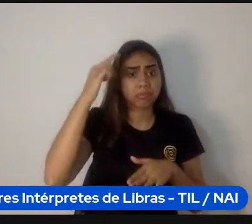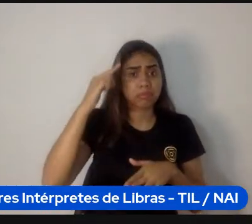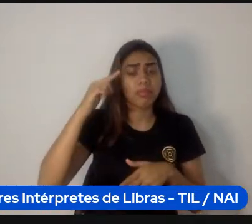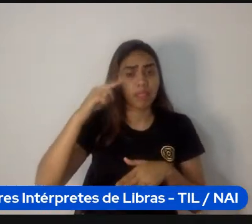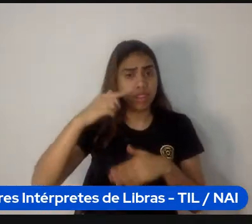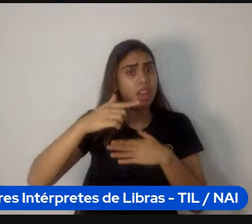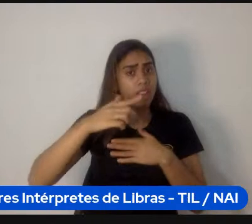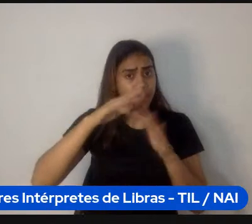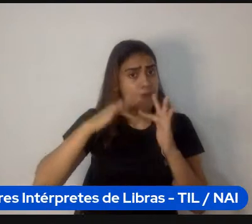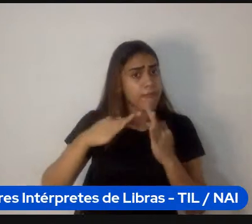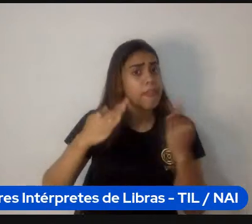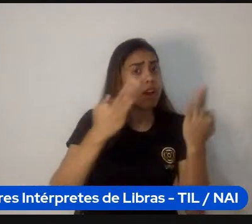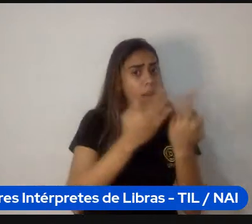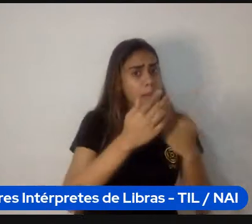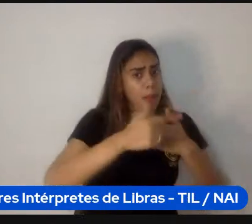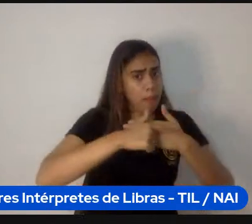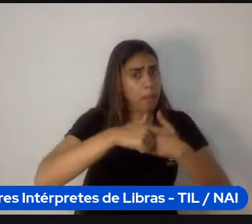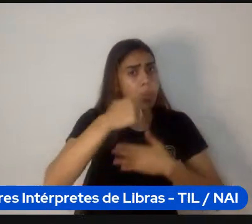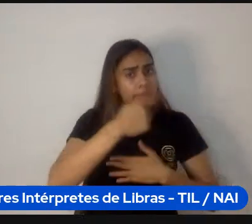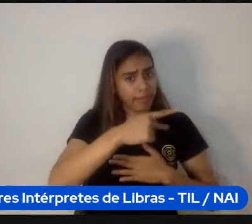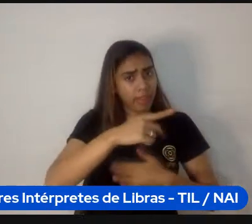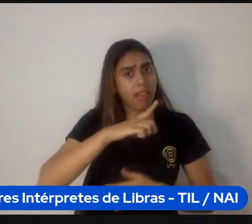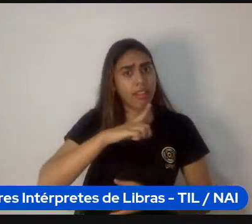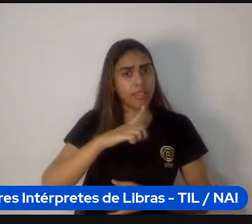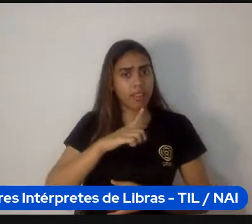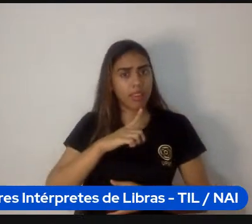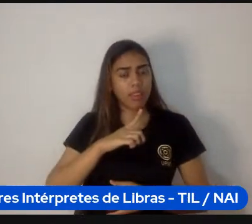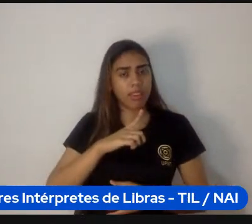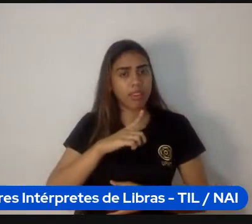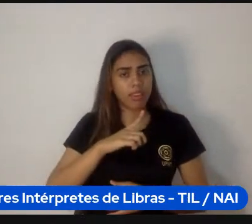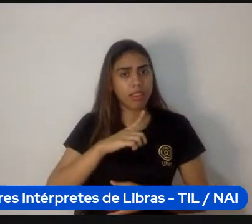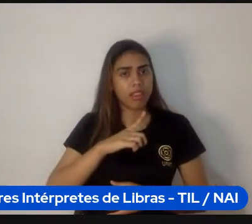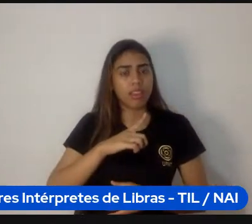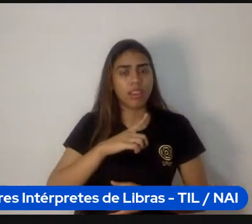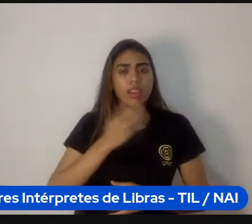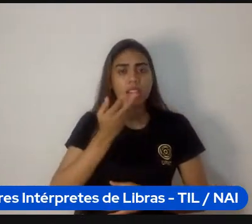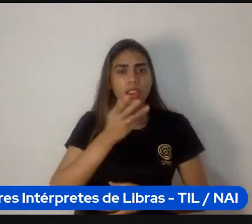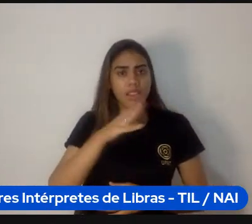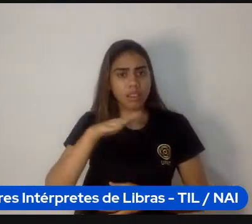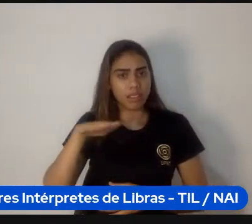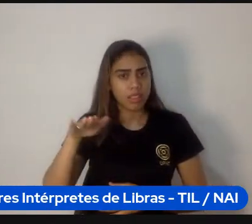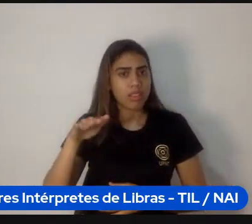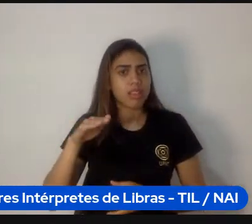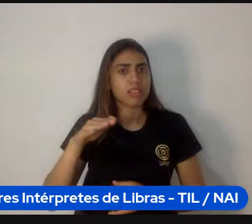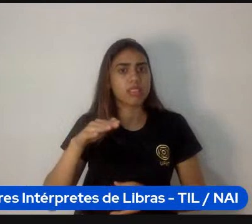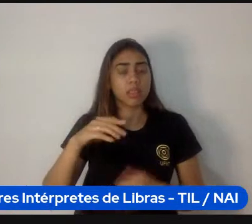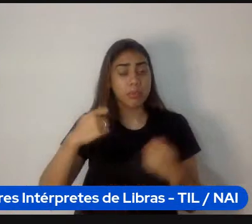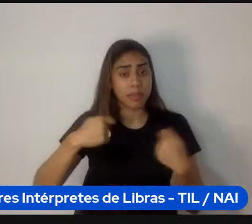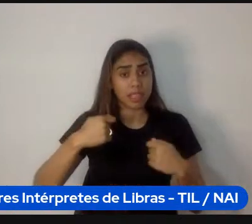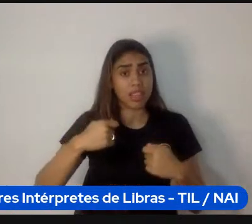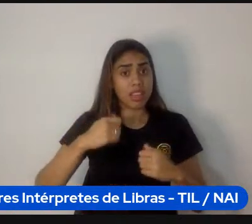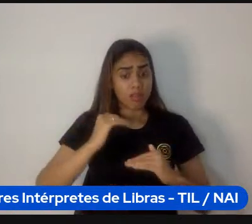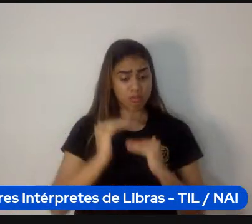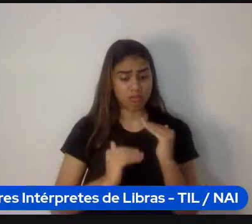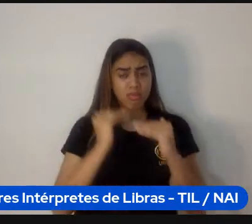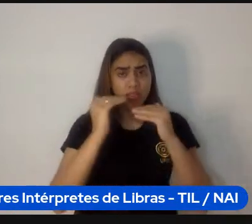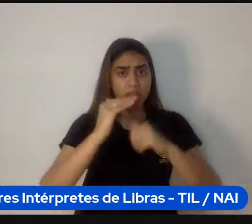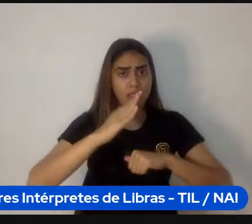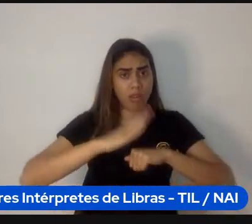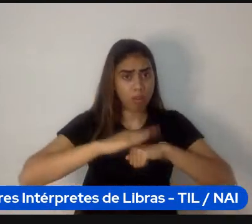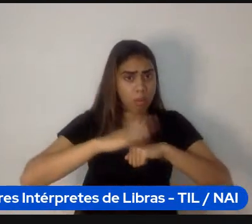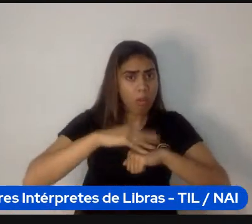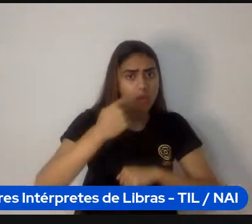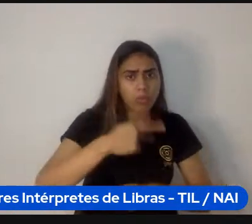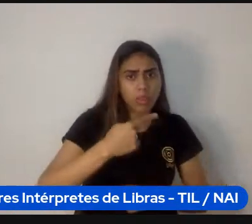Tem uma autonomia que a criança precisa ter na família e tem uma autonomia que a criança precisa desenvolver na escola. A escola precisa, em algum momento, prescindir